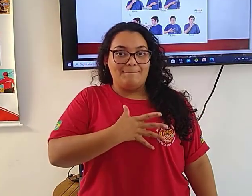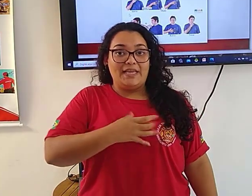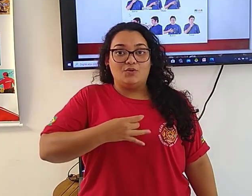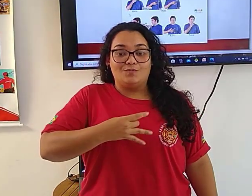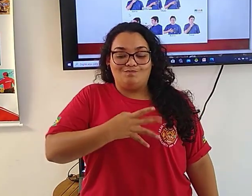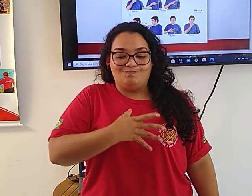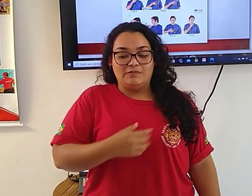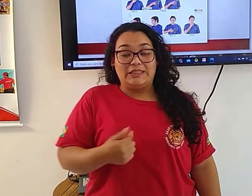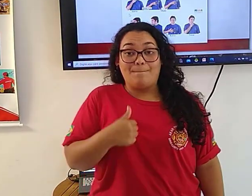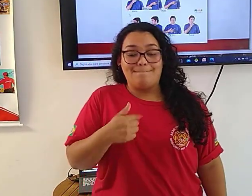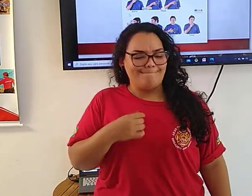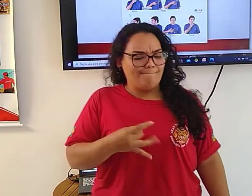Medo.